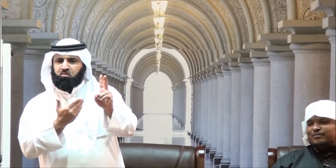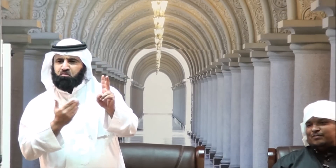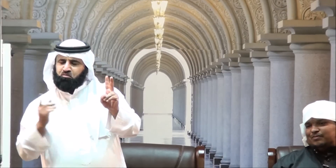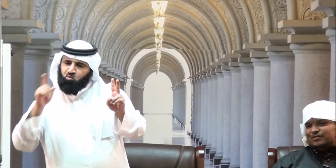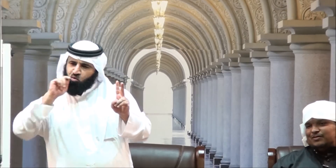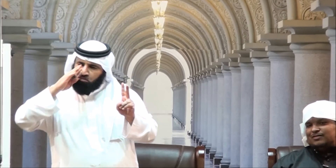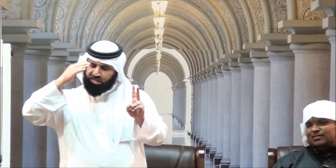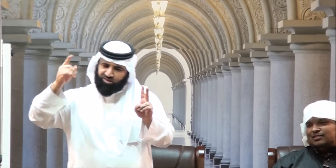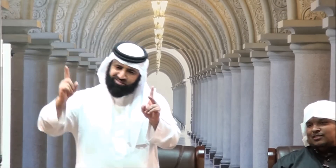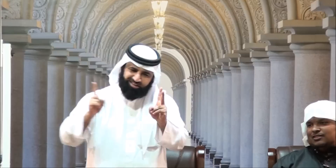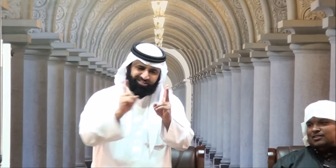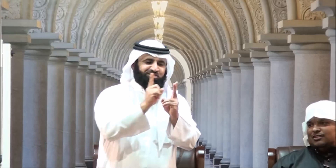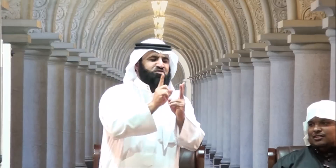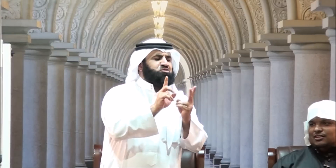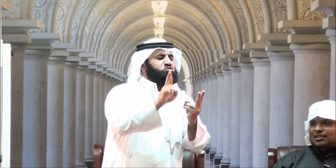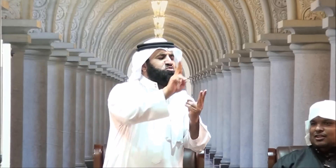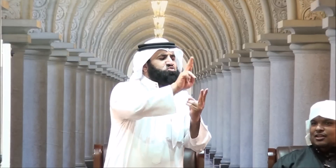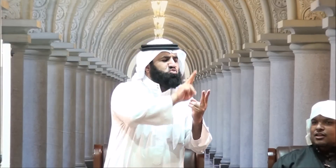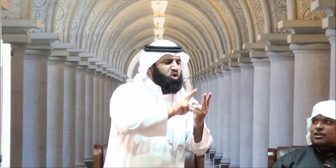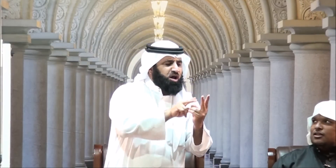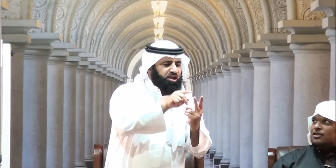سألهم